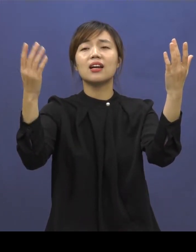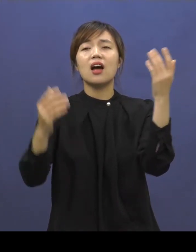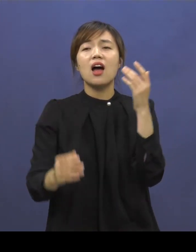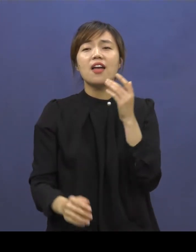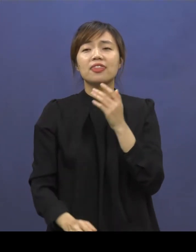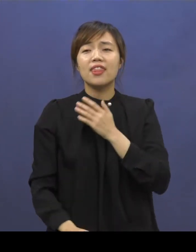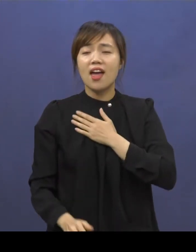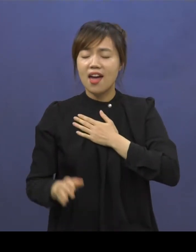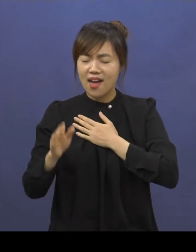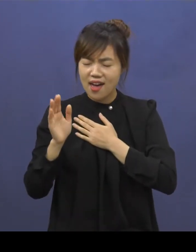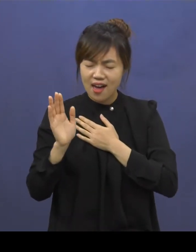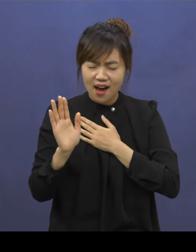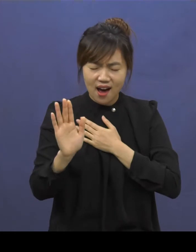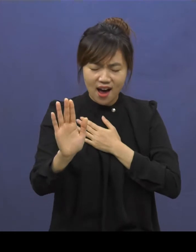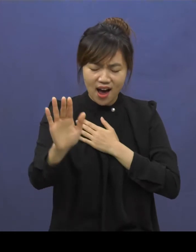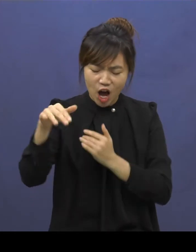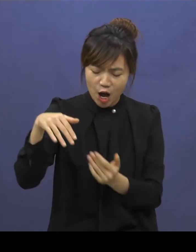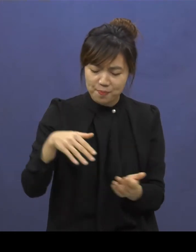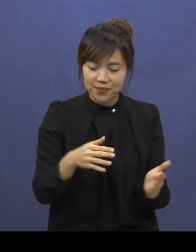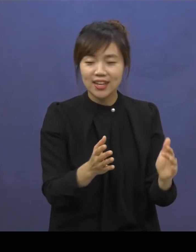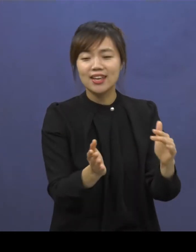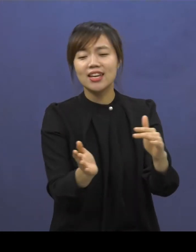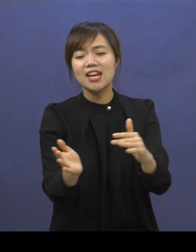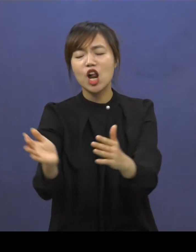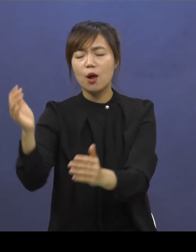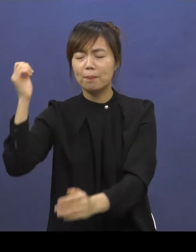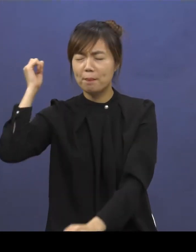내 아낌